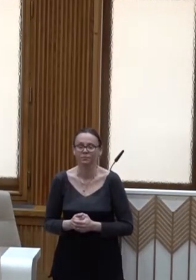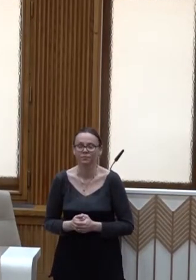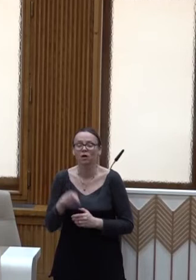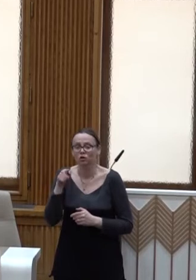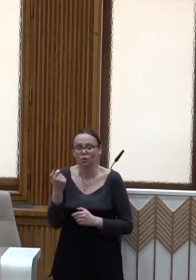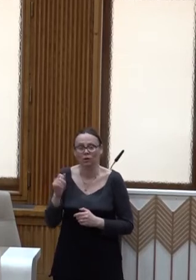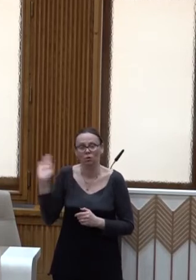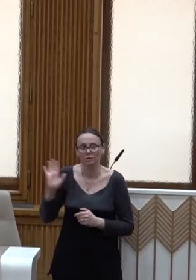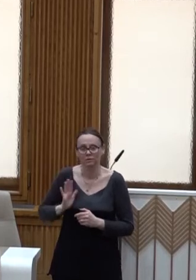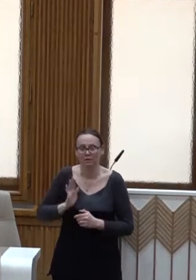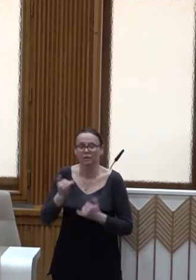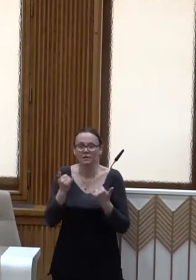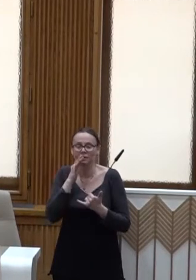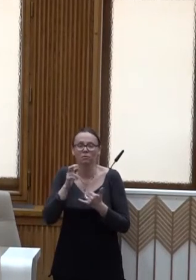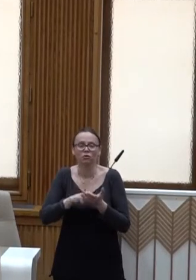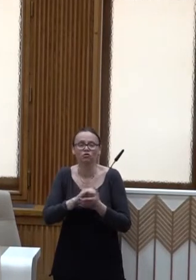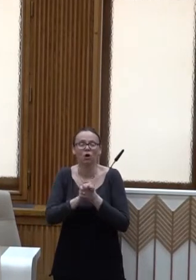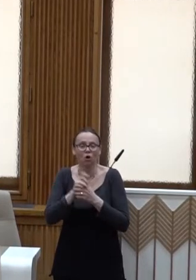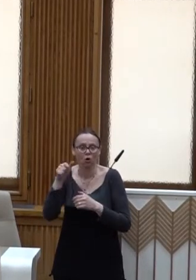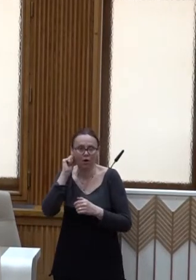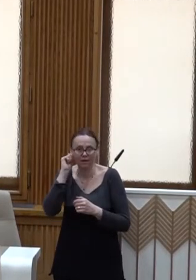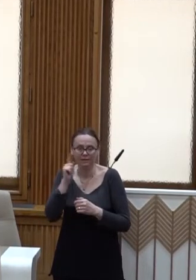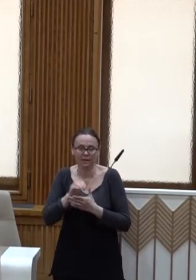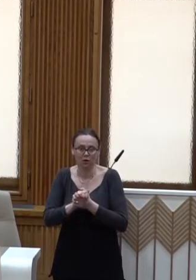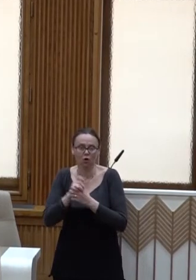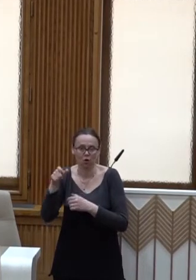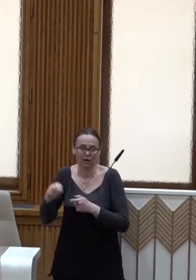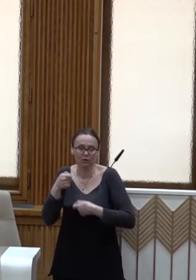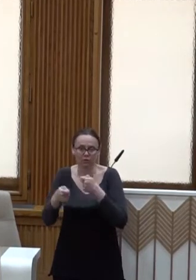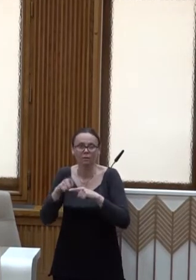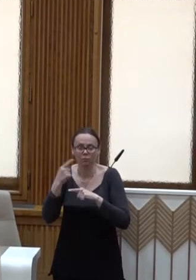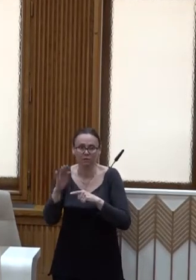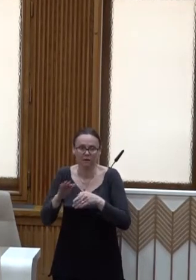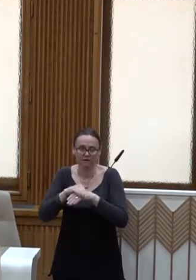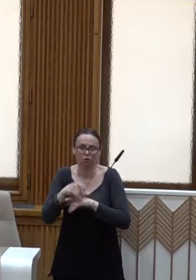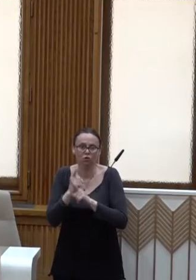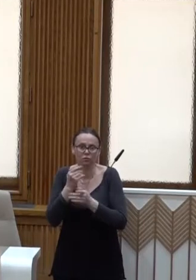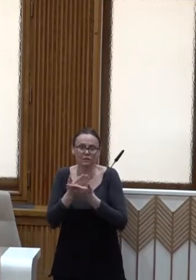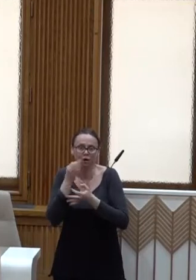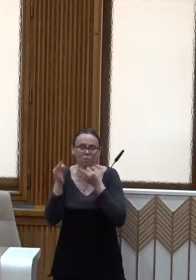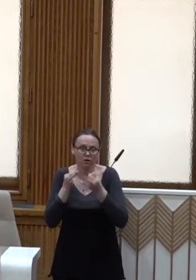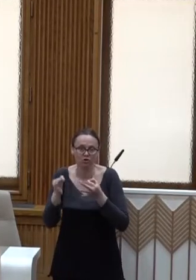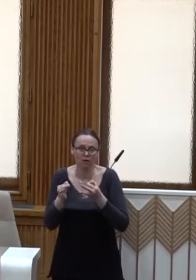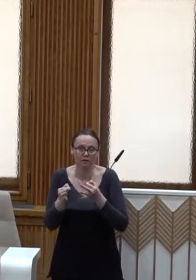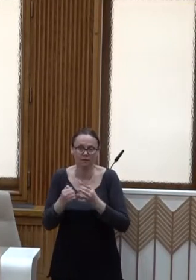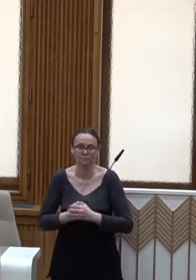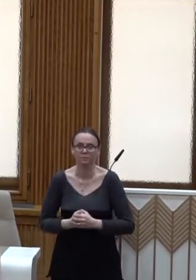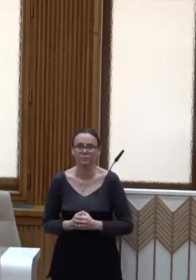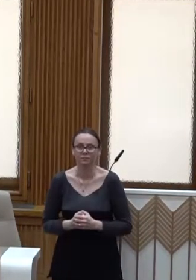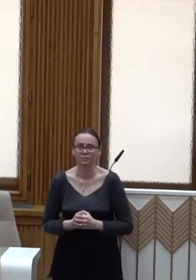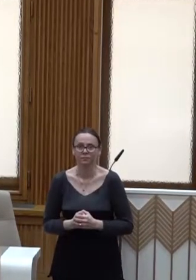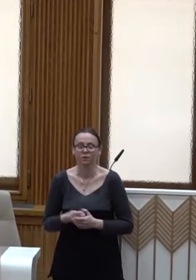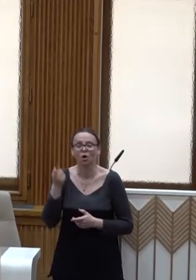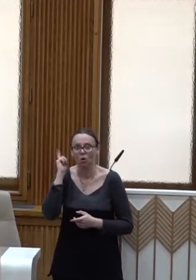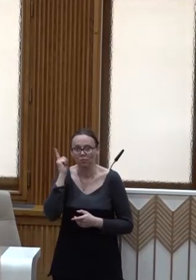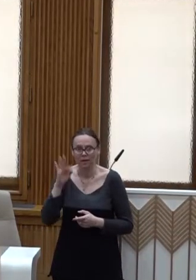Toliko z moje strani, zdaj bodo še kolegice in kolegi dodali, potem smo na voljo tudi za vprašanja. Ne. Opozarjamo